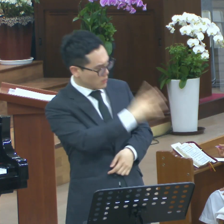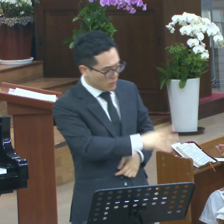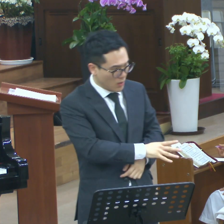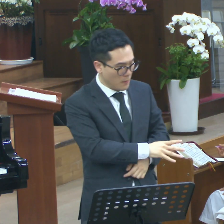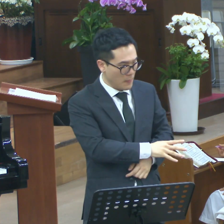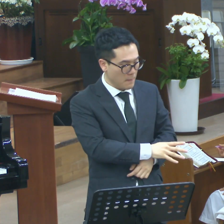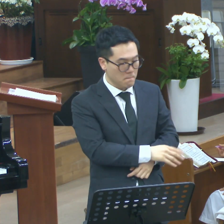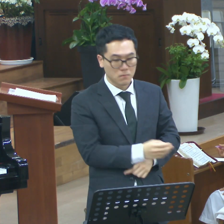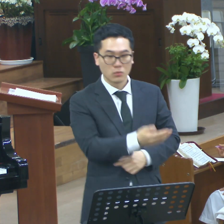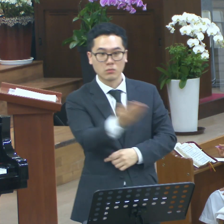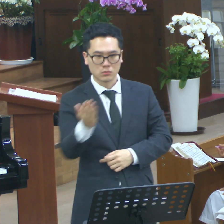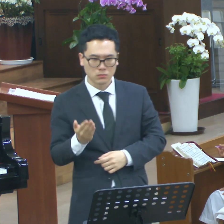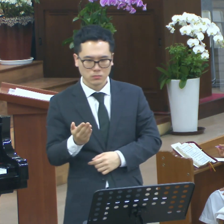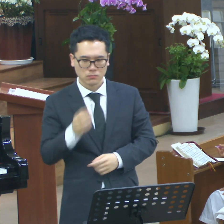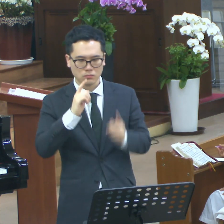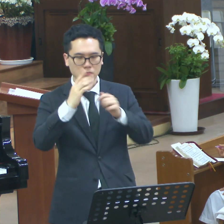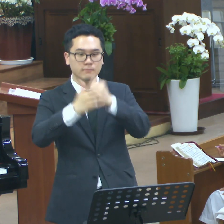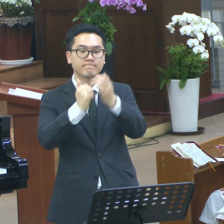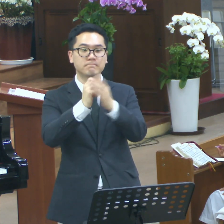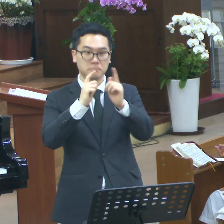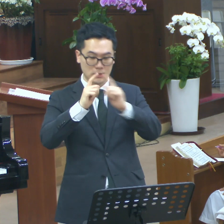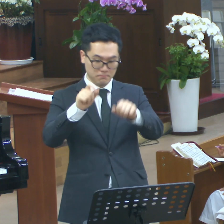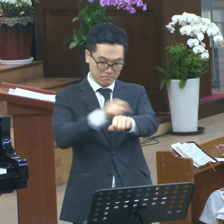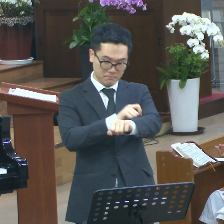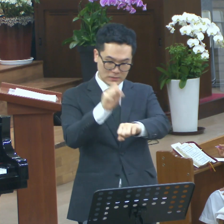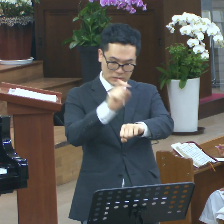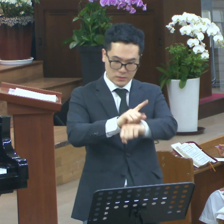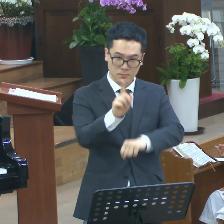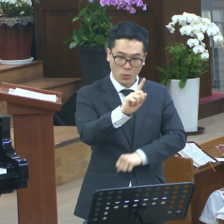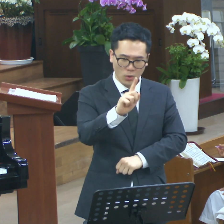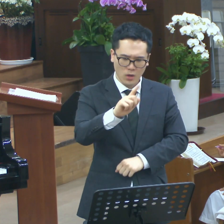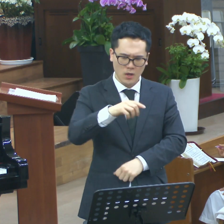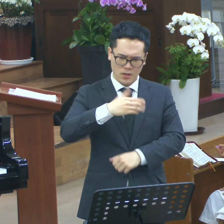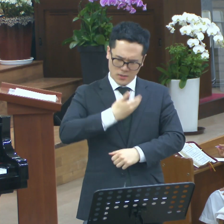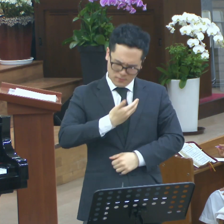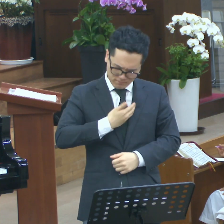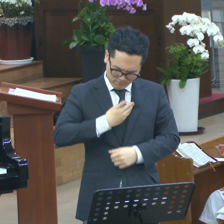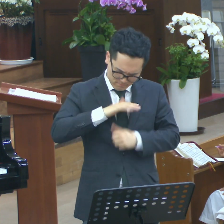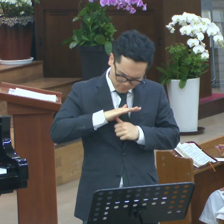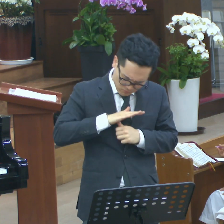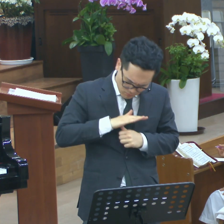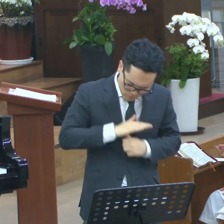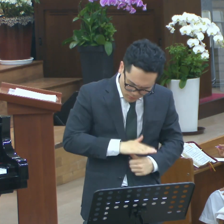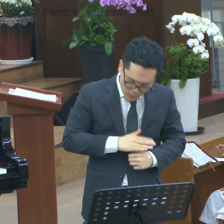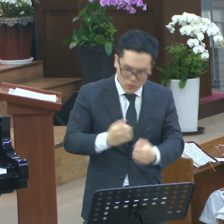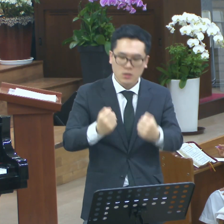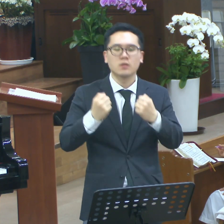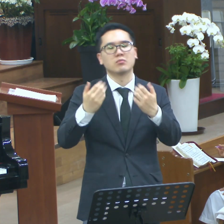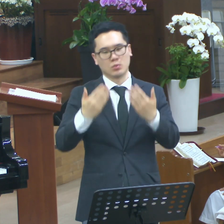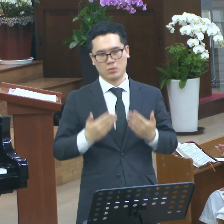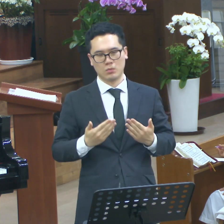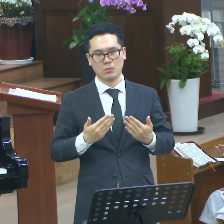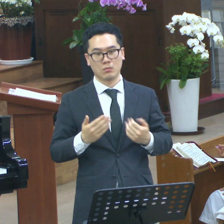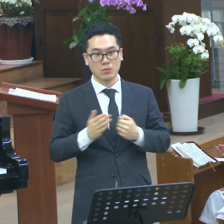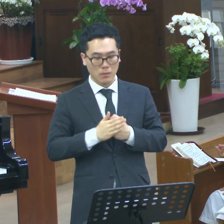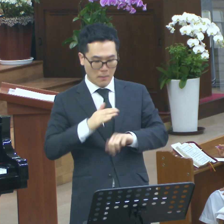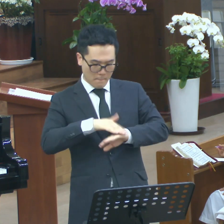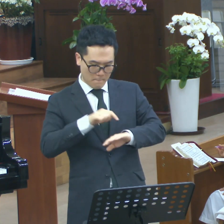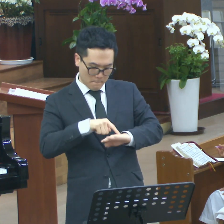말씀의 특징은요. 위로를 줘요. 견디게 해요. 힘이 있어요. 그래서 마음을 따뜻하게 해요. 근데 따뜻한 데서 끝나게 하지